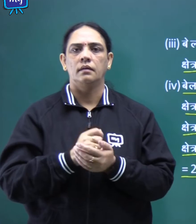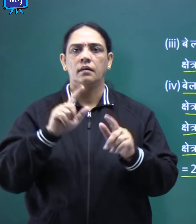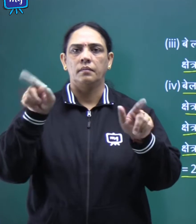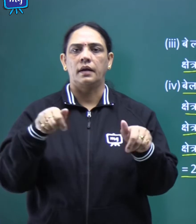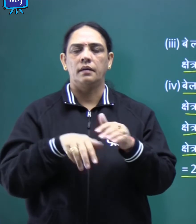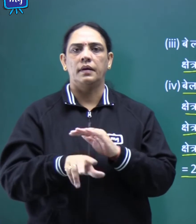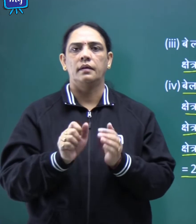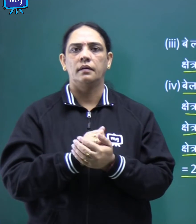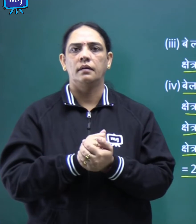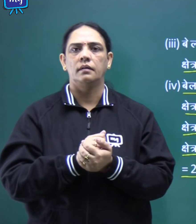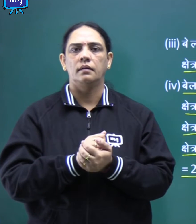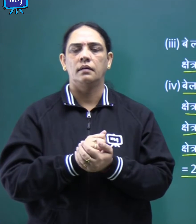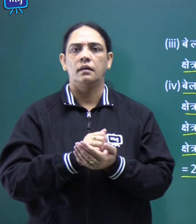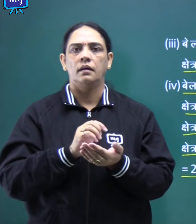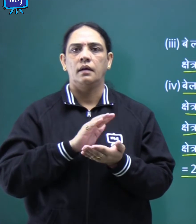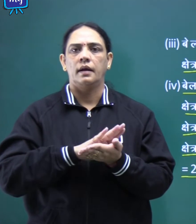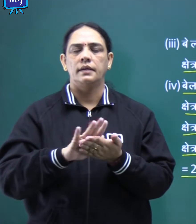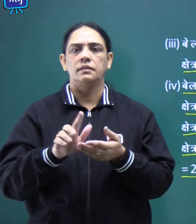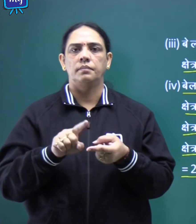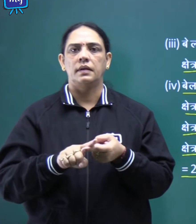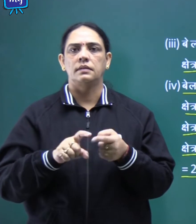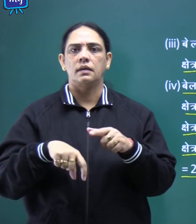ब्रैकेट में h प्लस r।